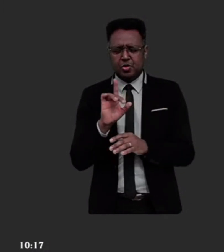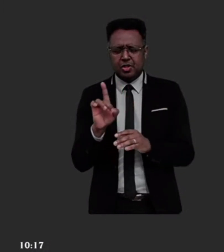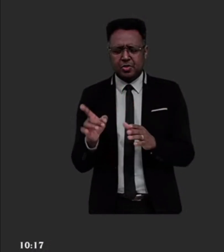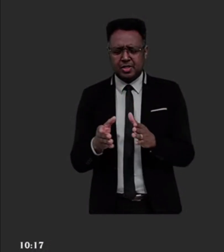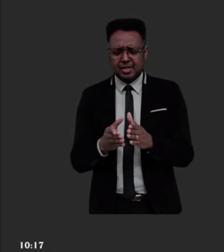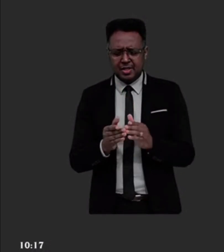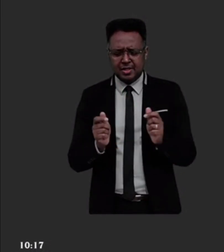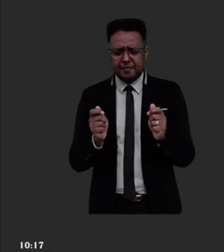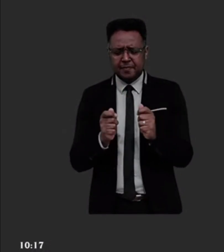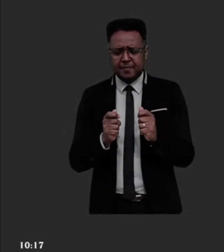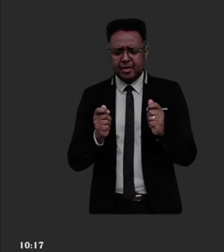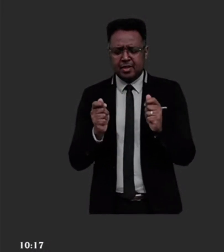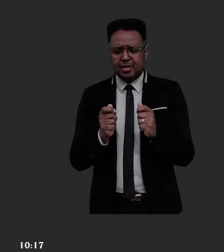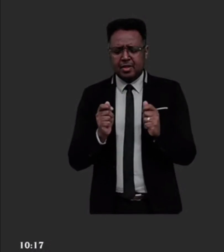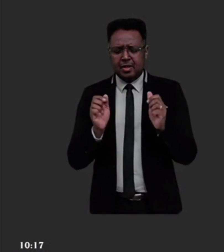é o Senhor.